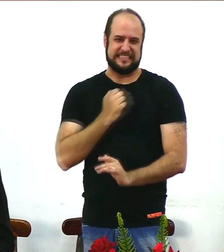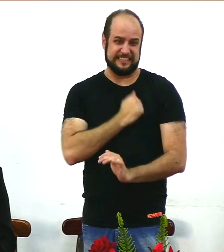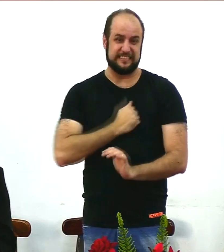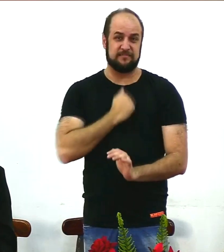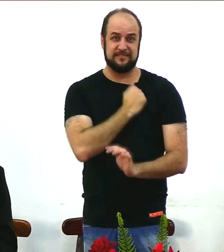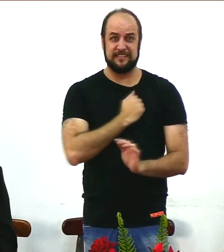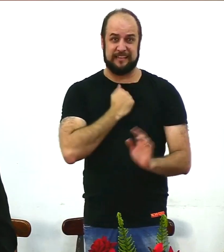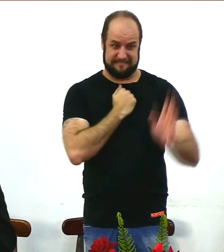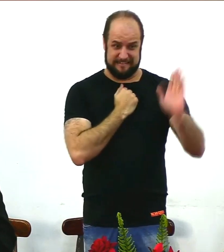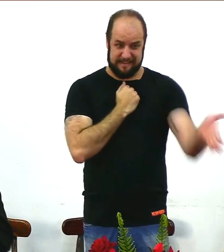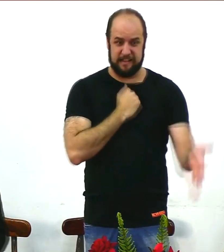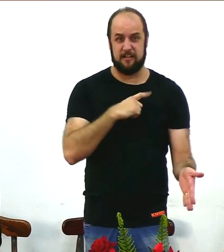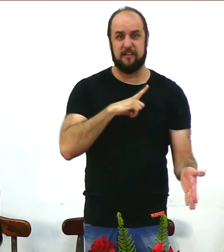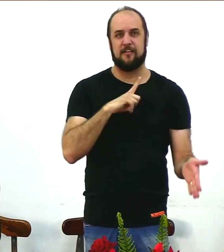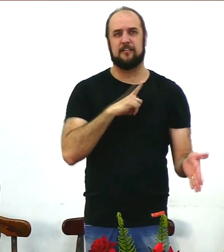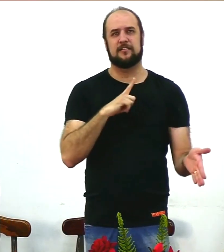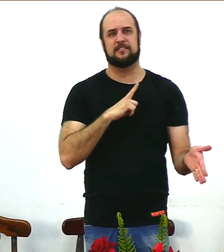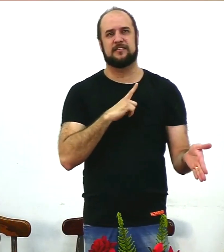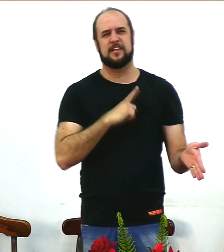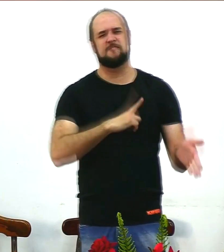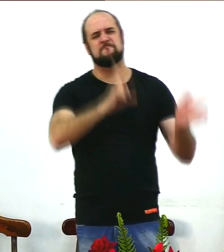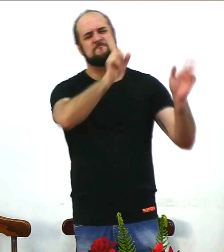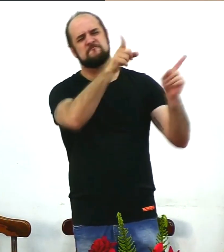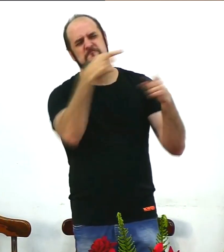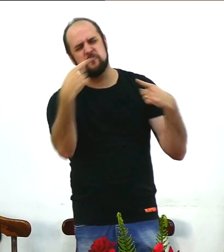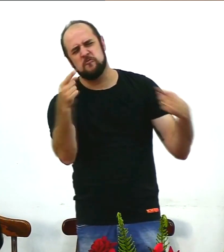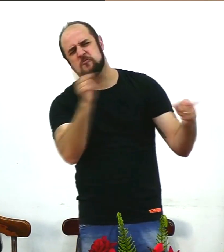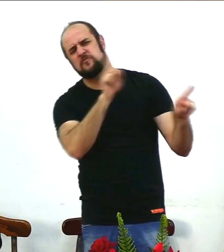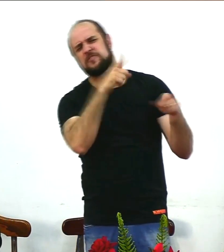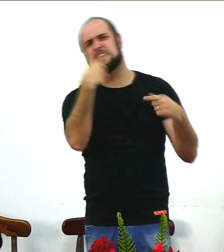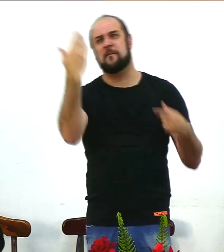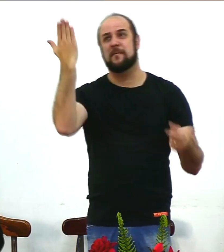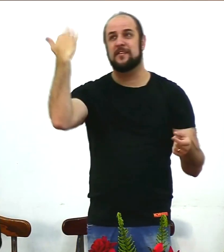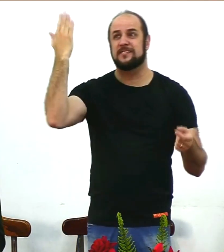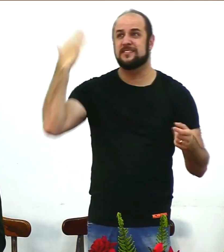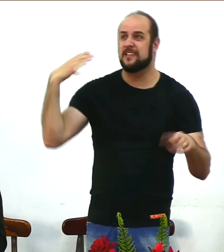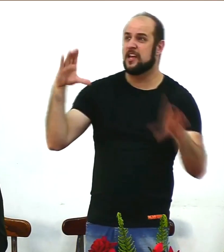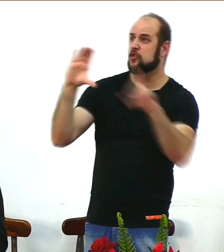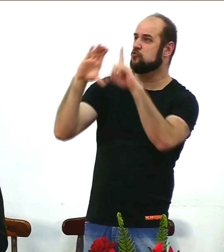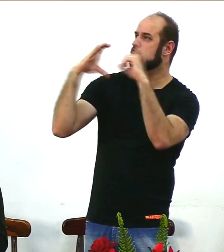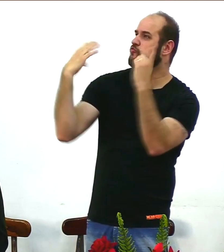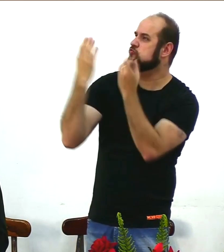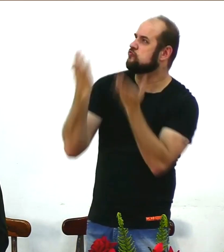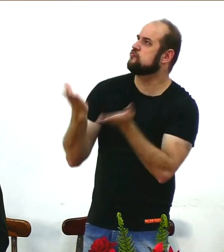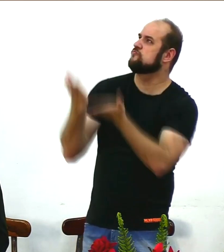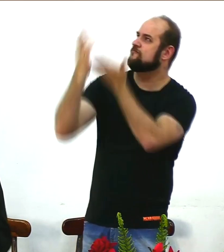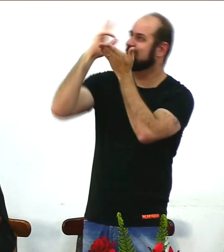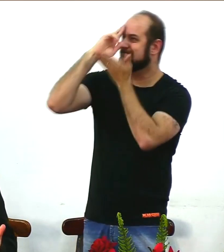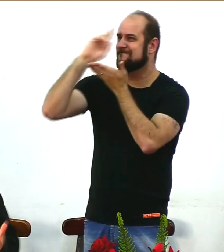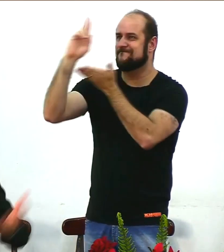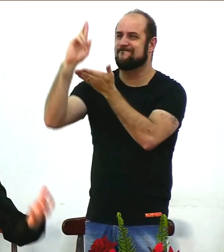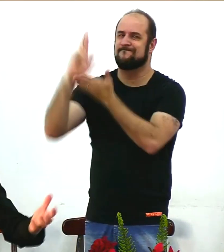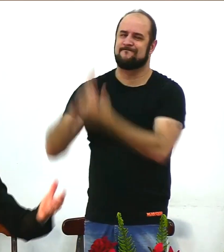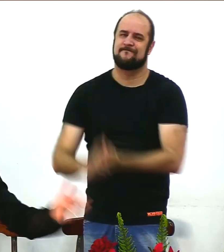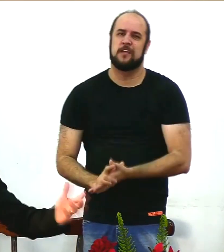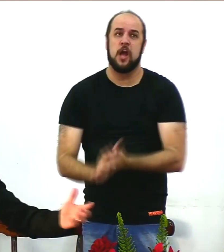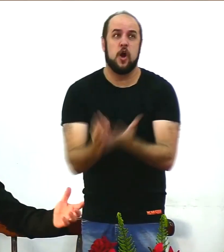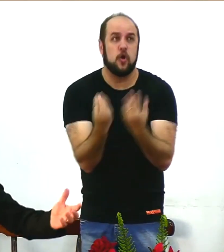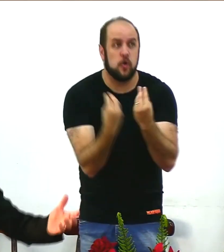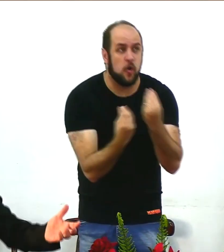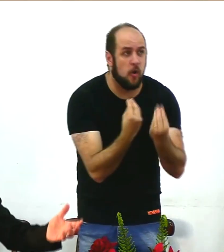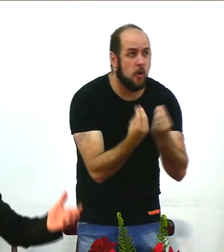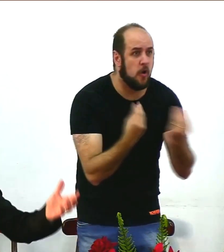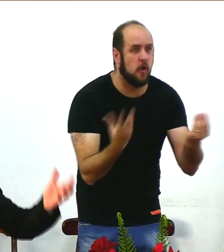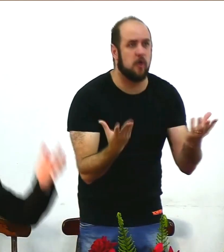Senhor em terra estranha? O canto do Senhor. A arte